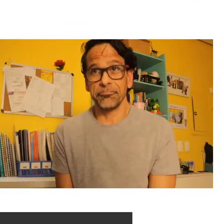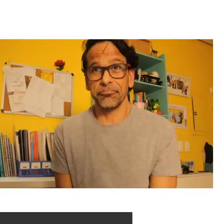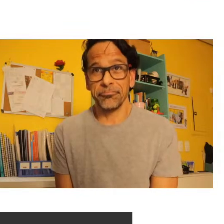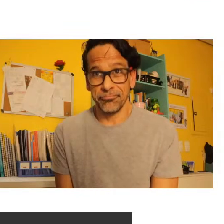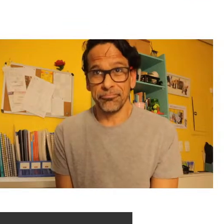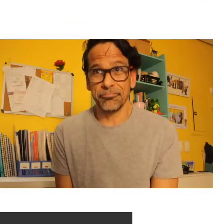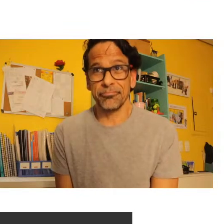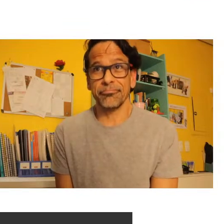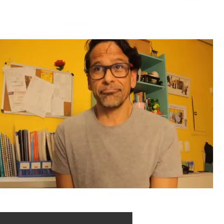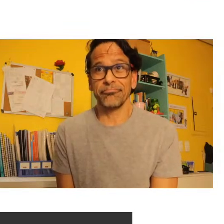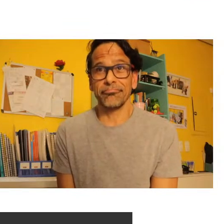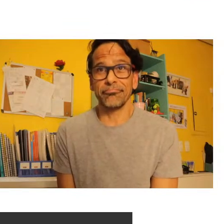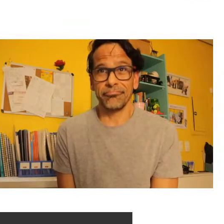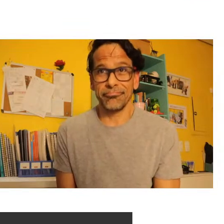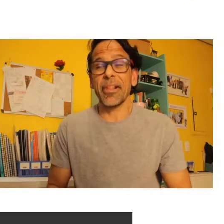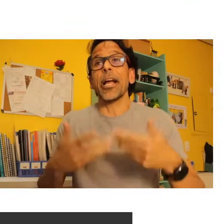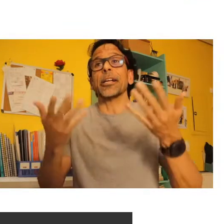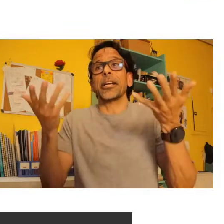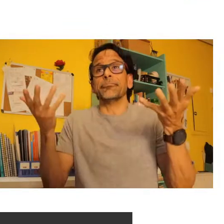aí